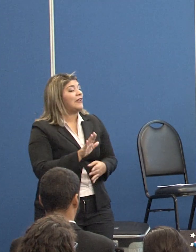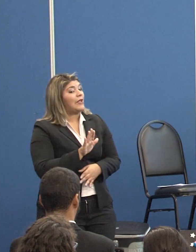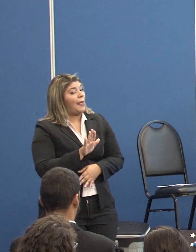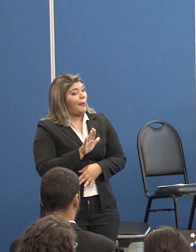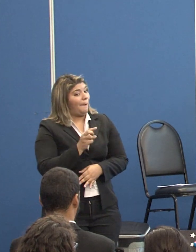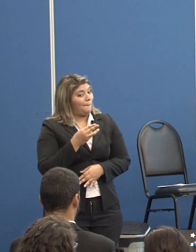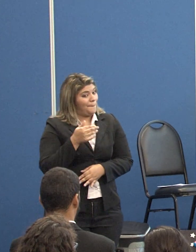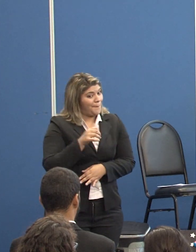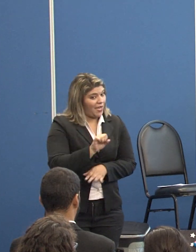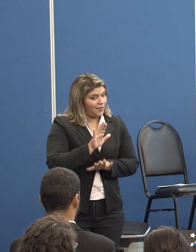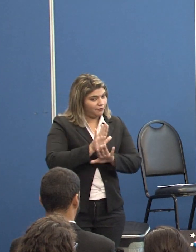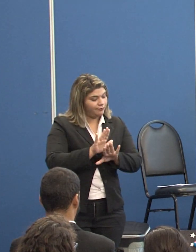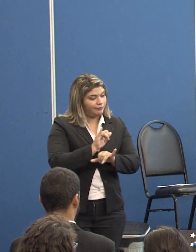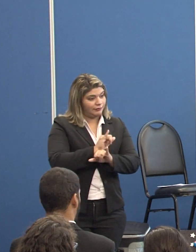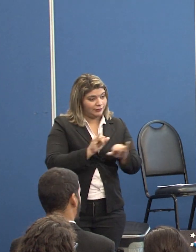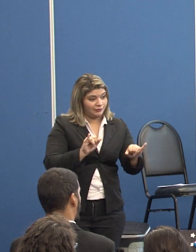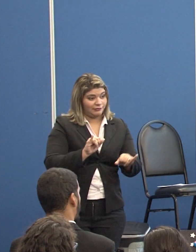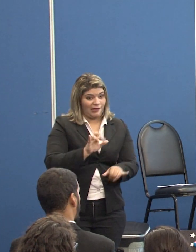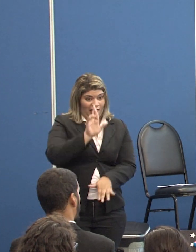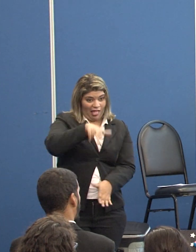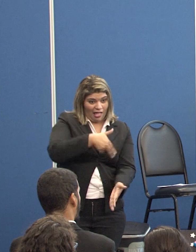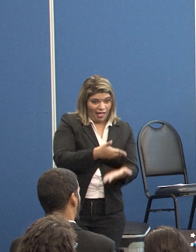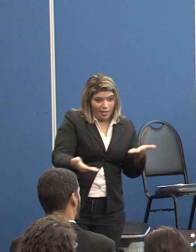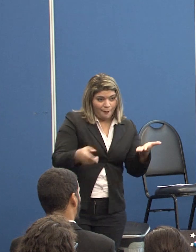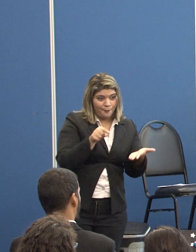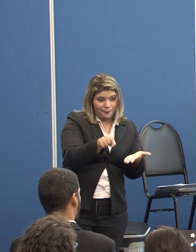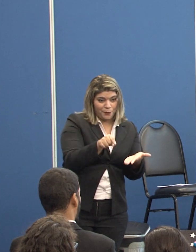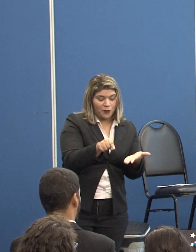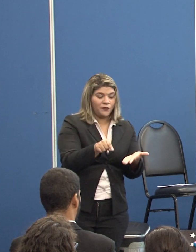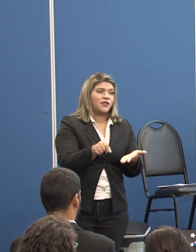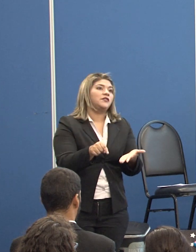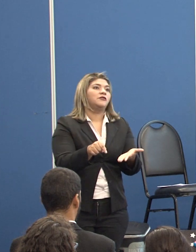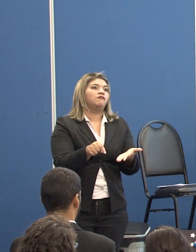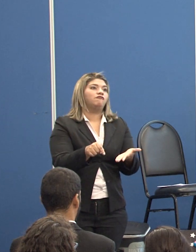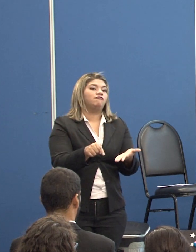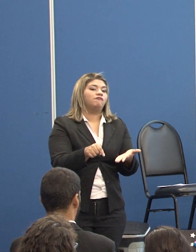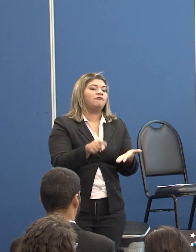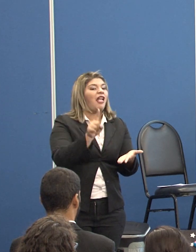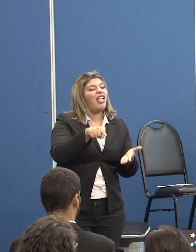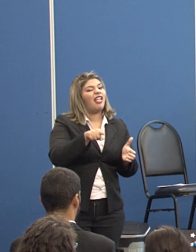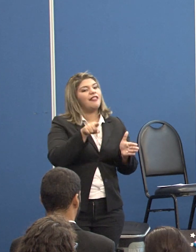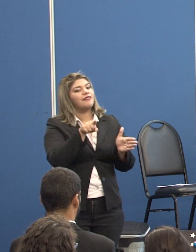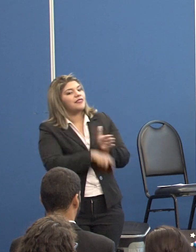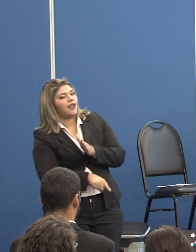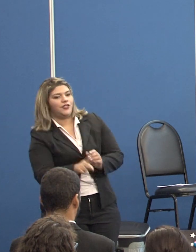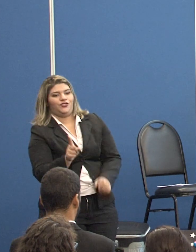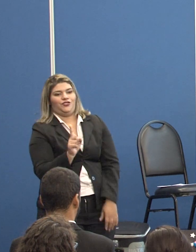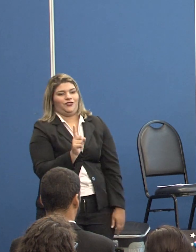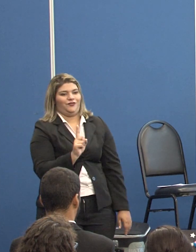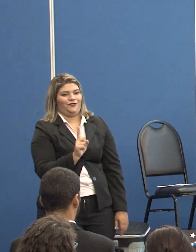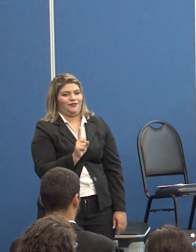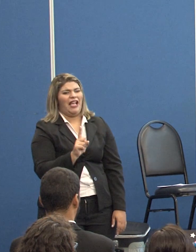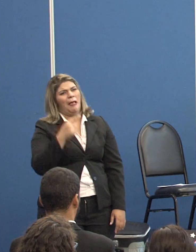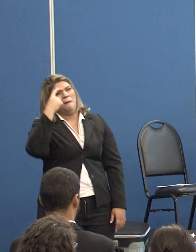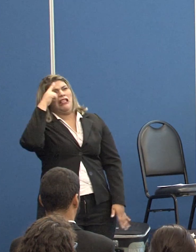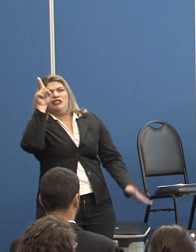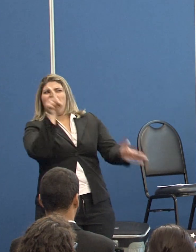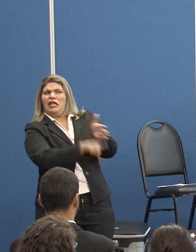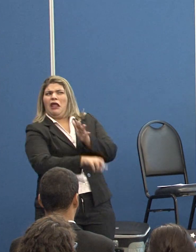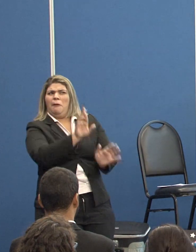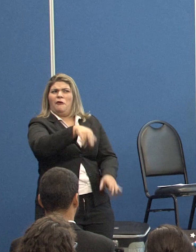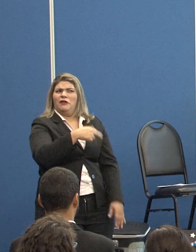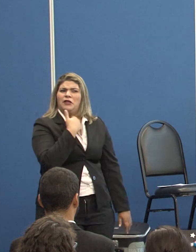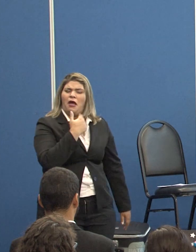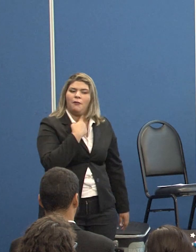vocês que nem sempre a reprovação ela é algo tão negativo quanto se imagina. Nós temos